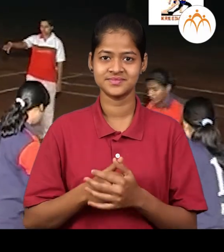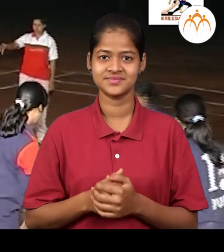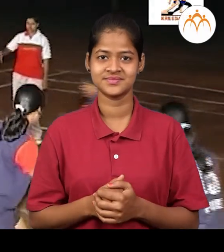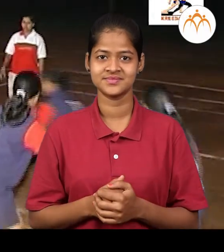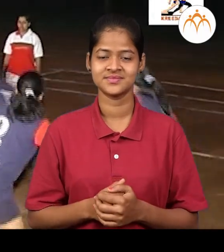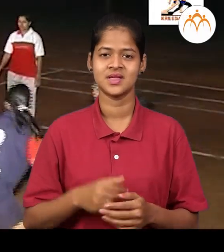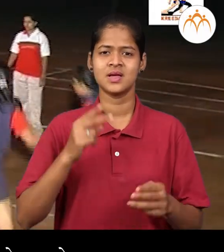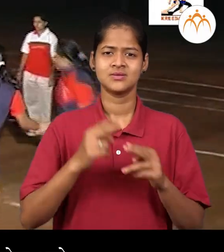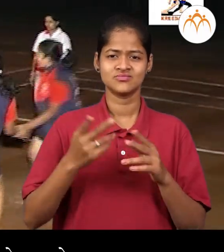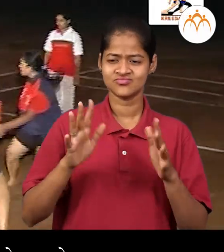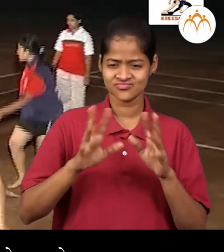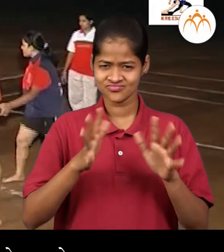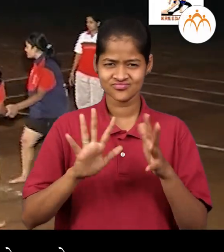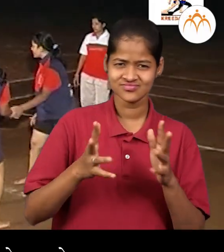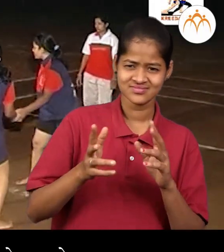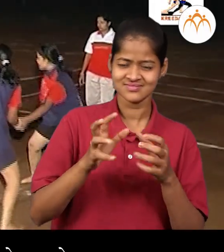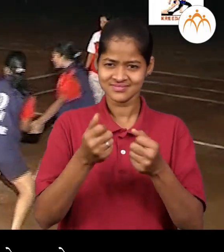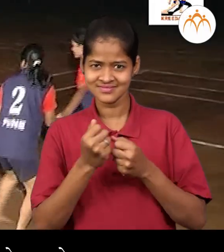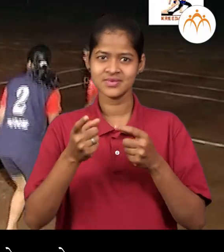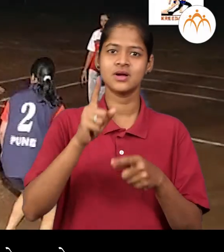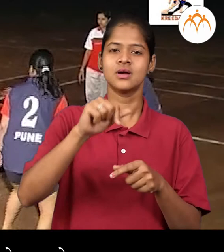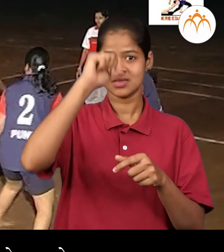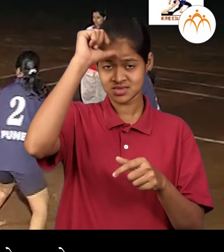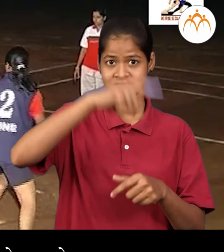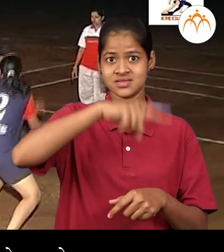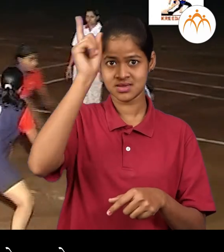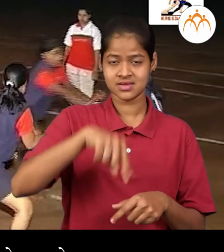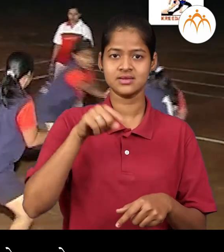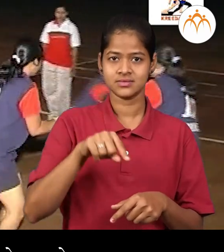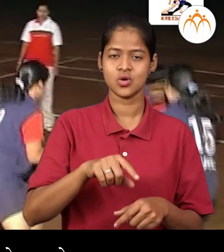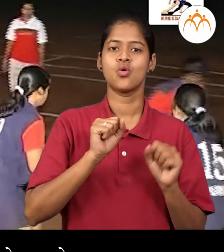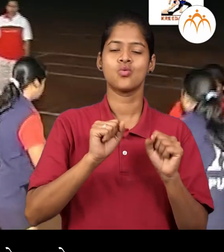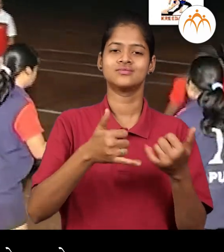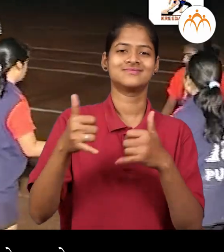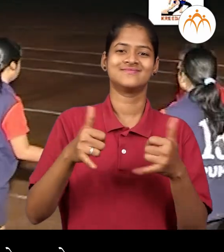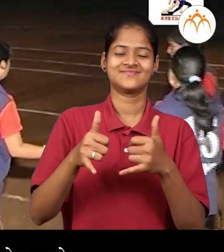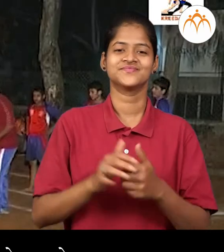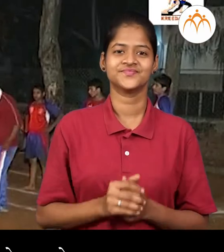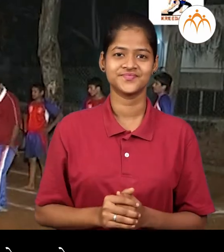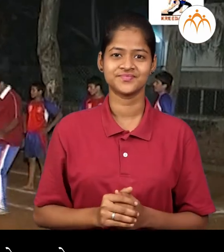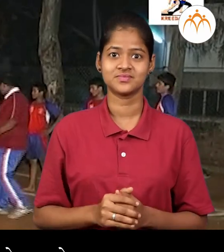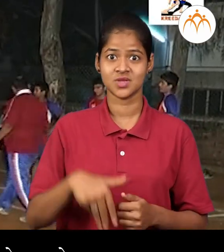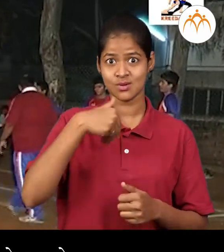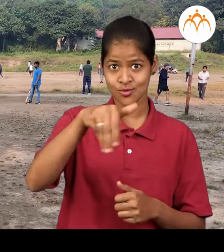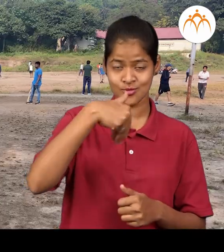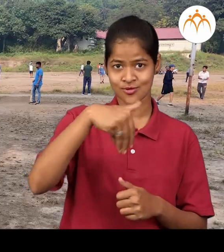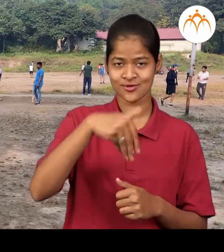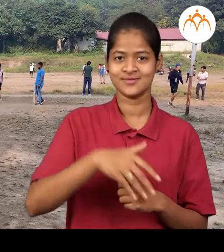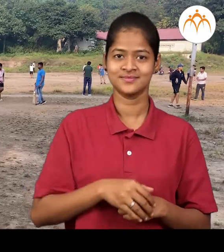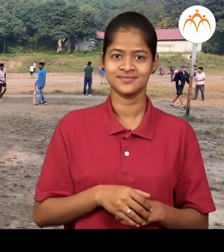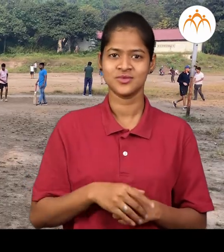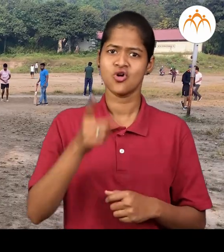कि कबड्डी कि कबड्डी हुआ था भारतीय छोड़ आए हैं कल